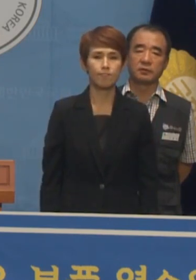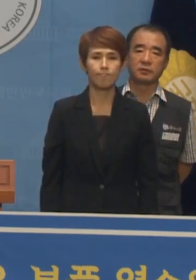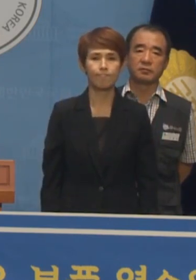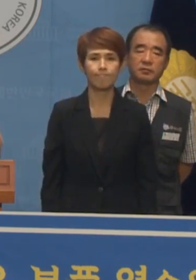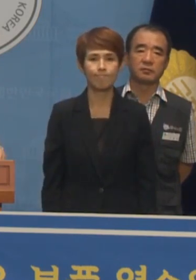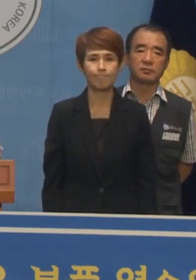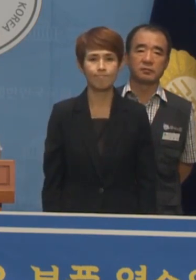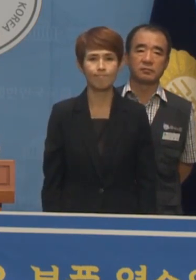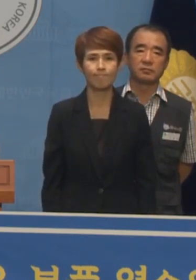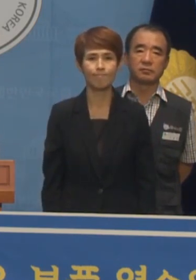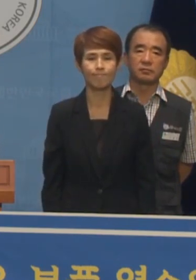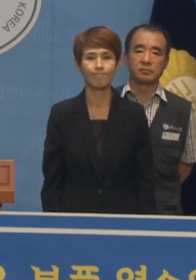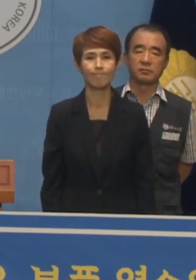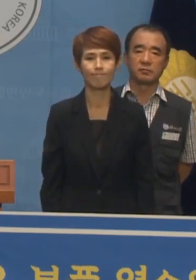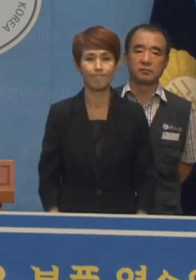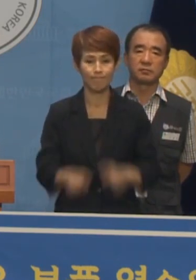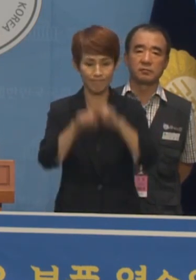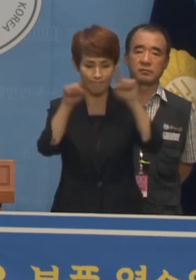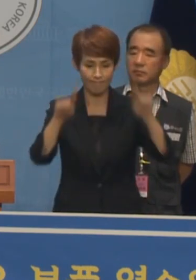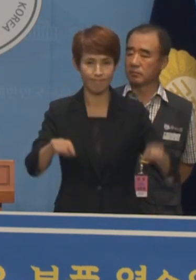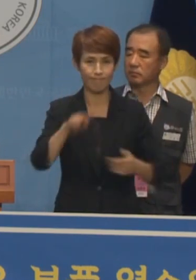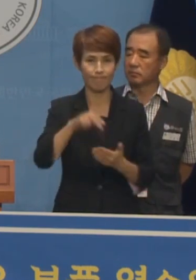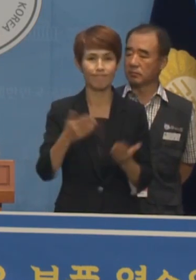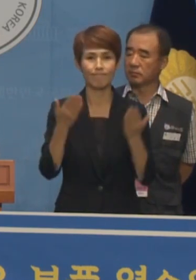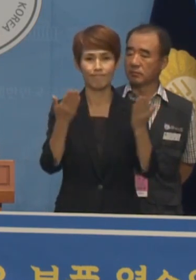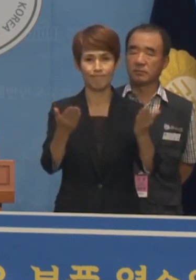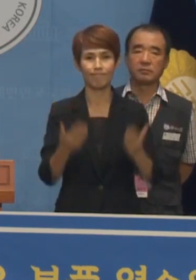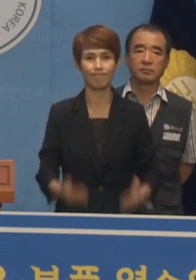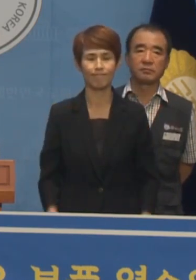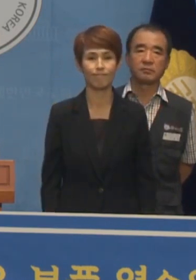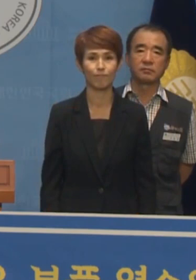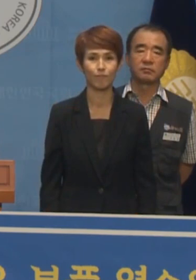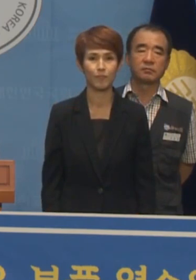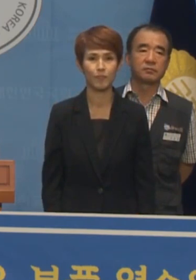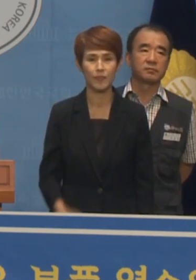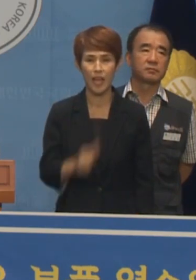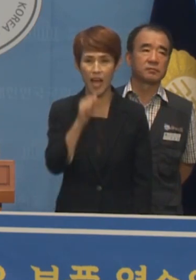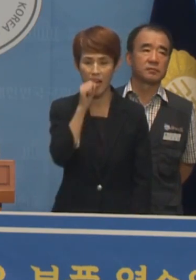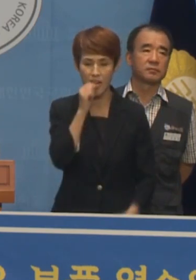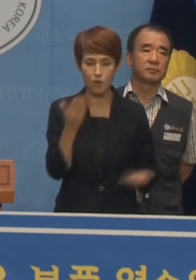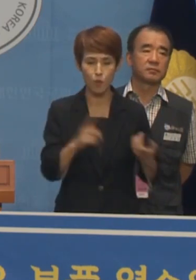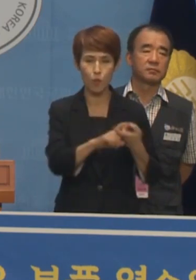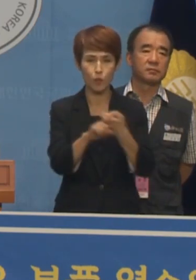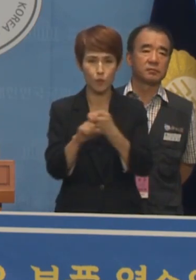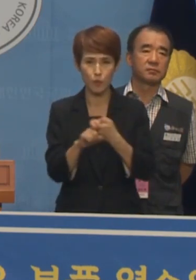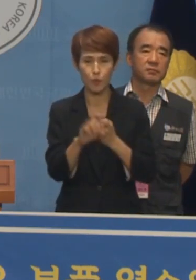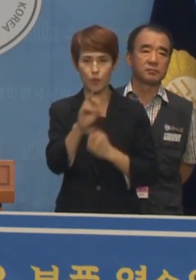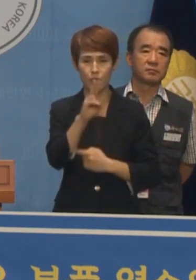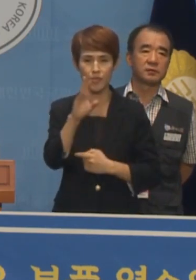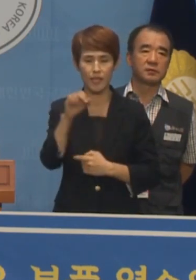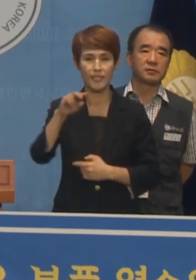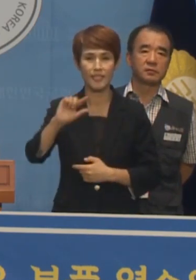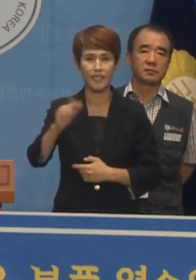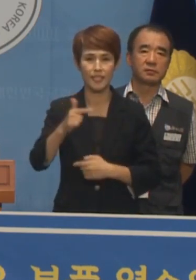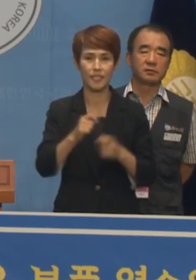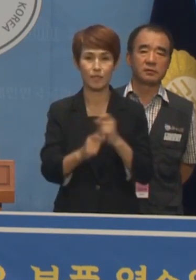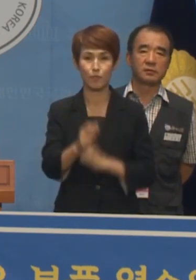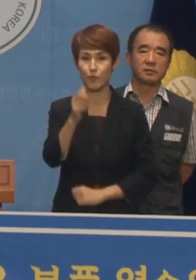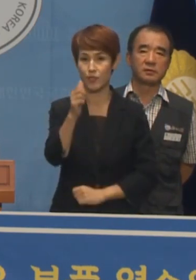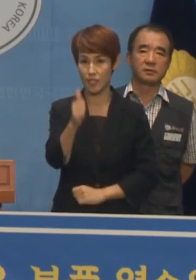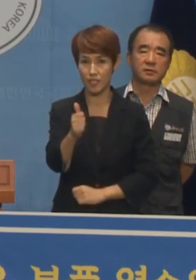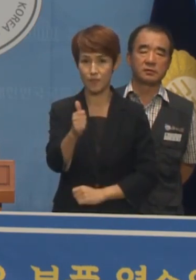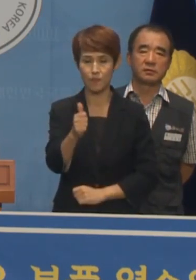예, 다음으로 기자회견문 낭독 있겠습니다. 금속노조 부산 양산지부장 조성민